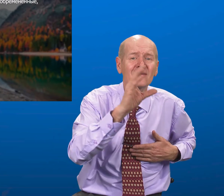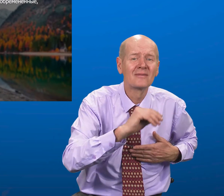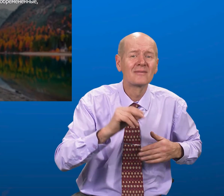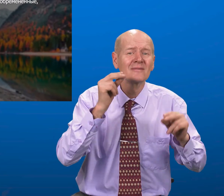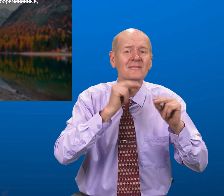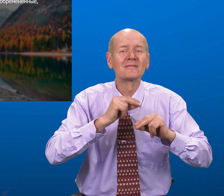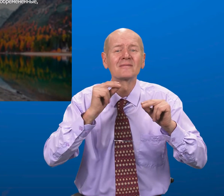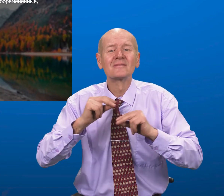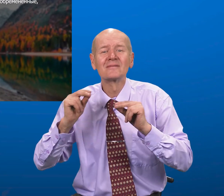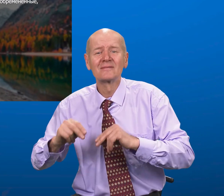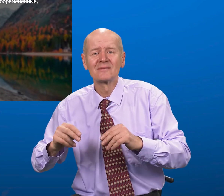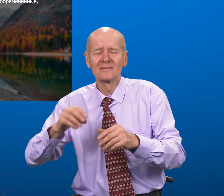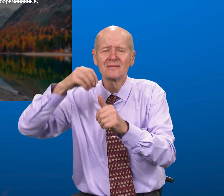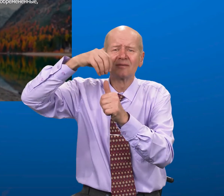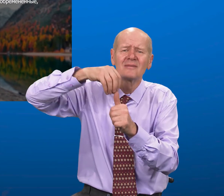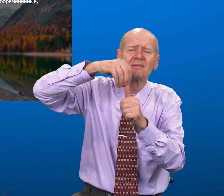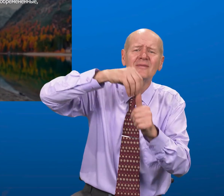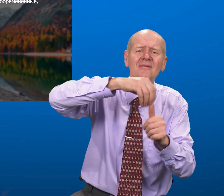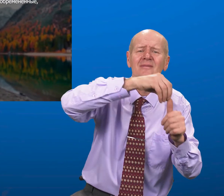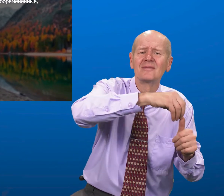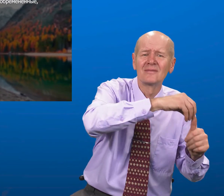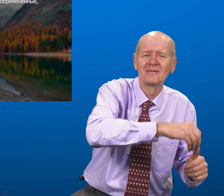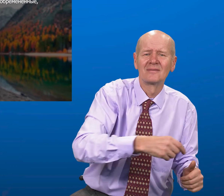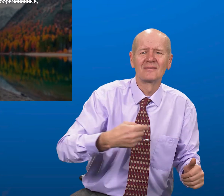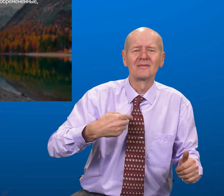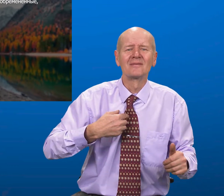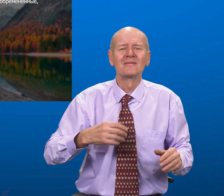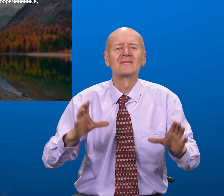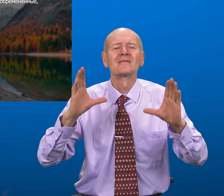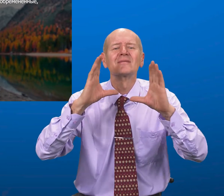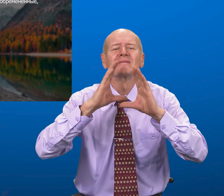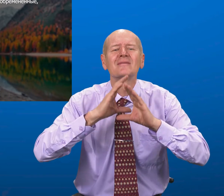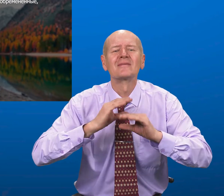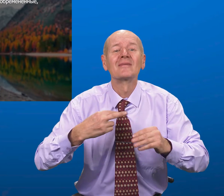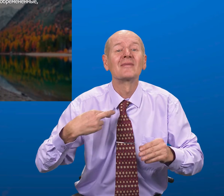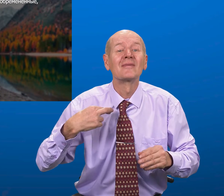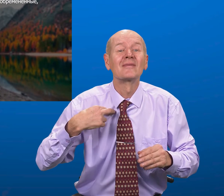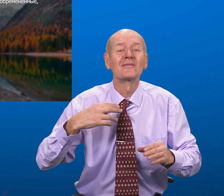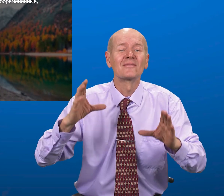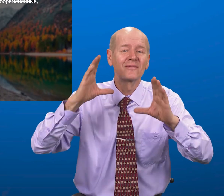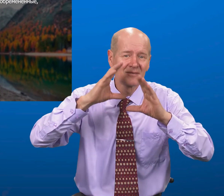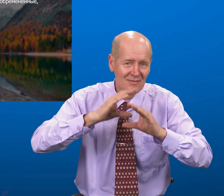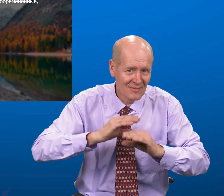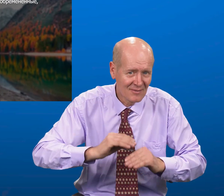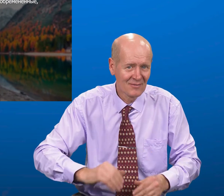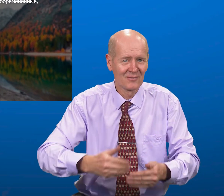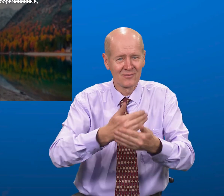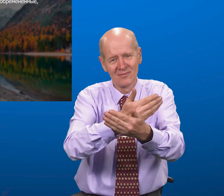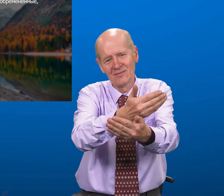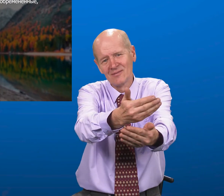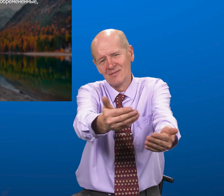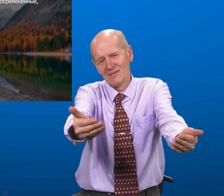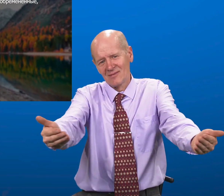«Придите ко мне, все труждающиеся и обремененные, и